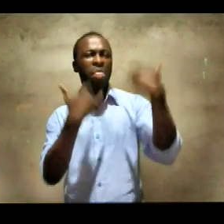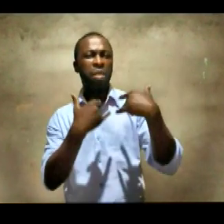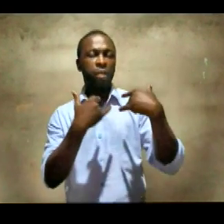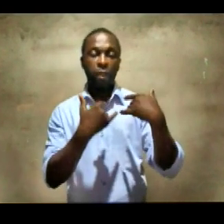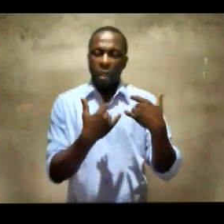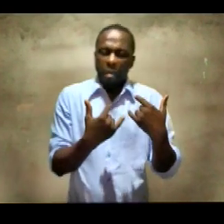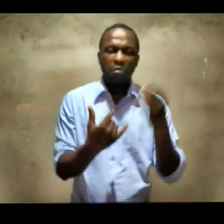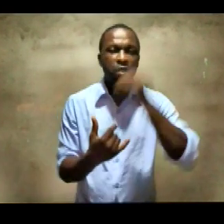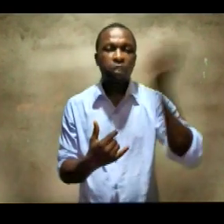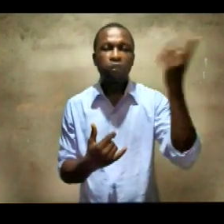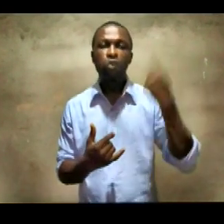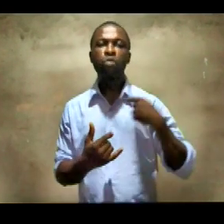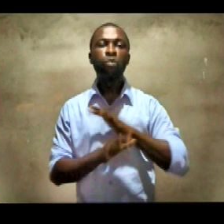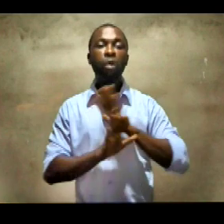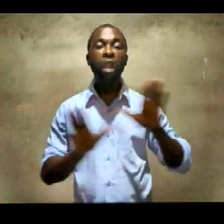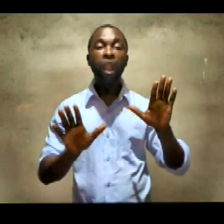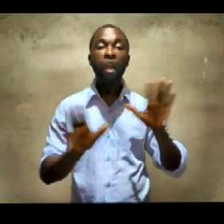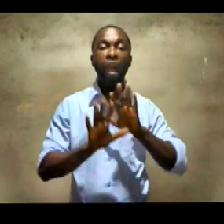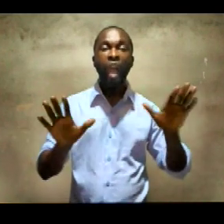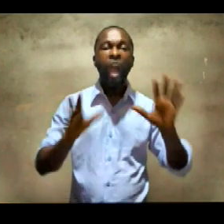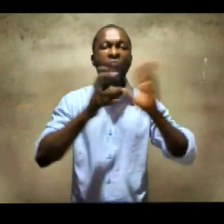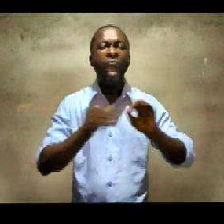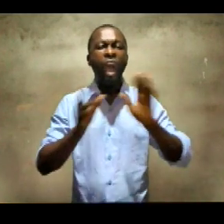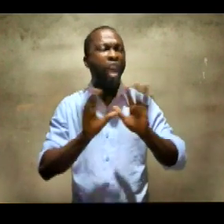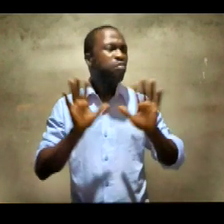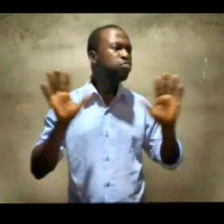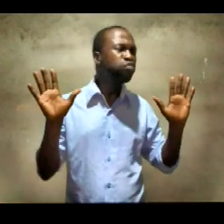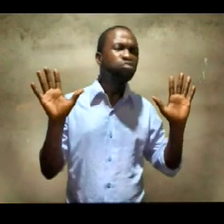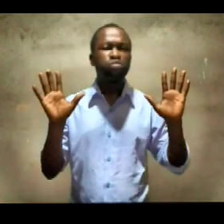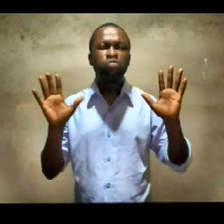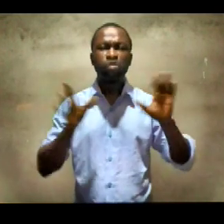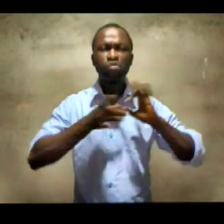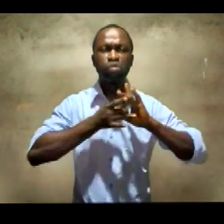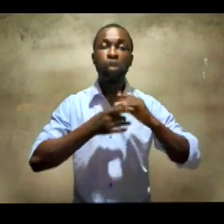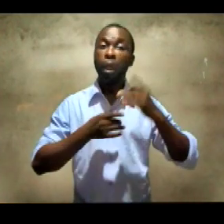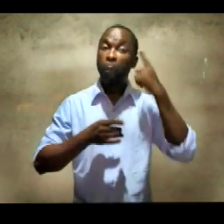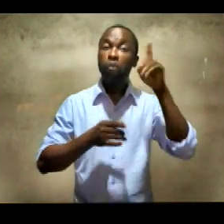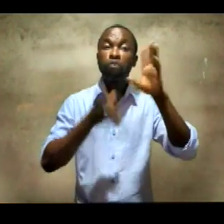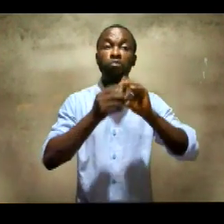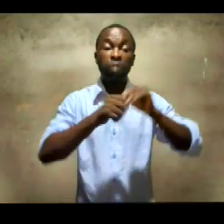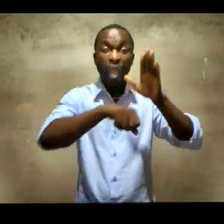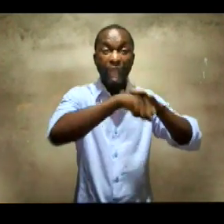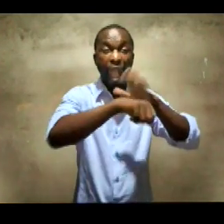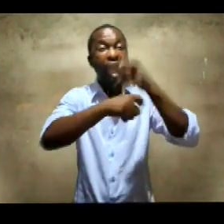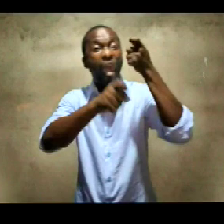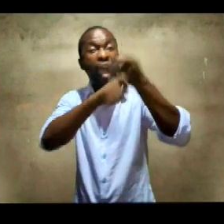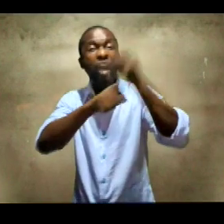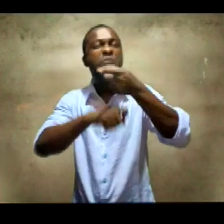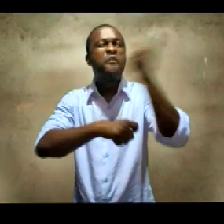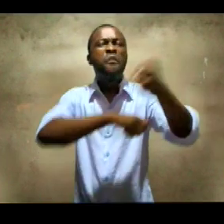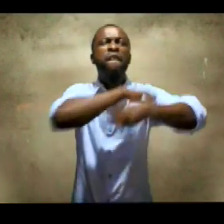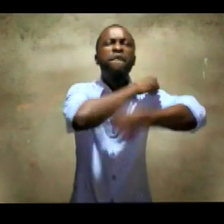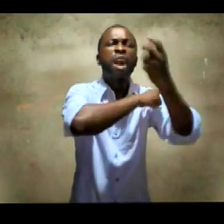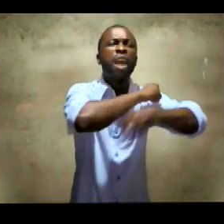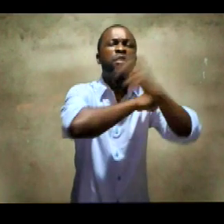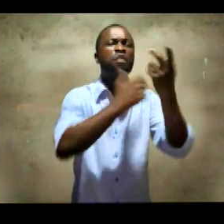C'est la première fois depuis l'indépendance de l'Algérie en 1962 que sont jugés d'anciens chefs de gouvernement. Ce procès est le premier relativement